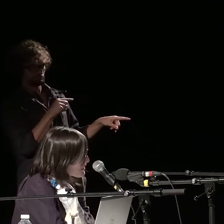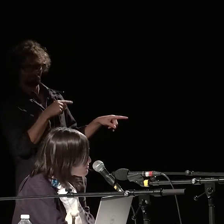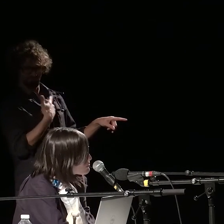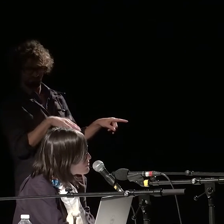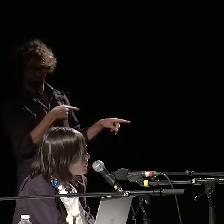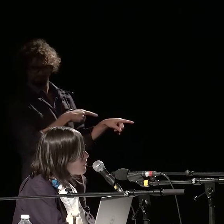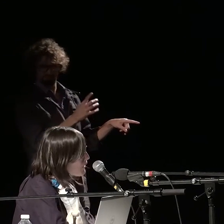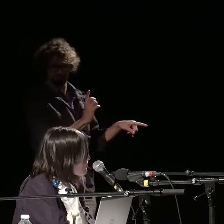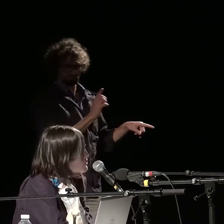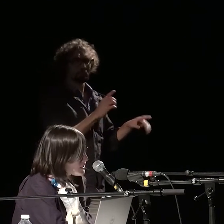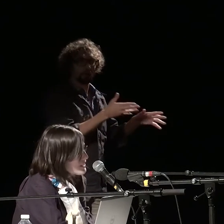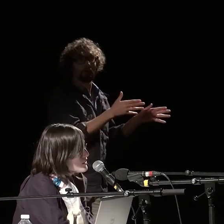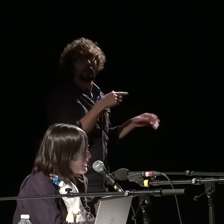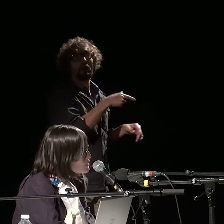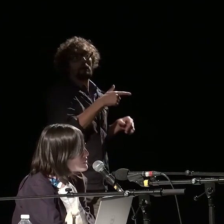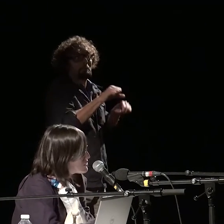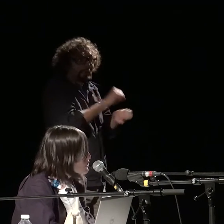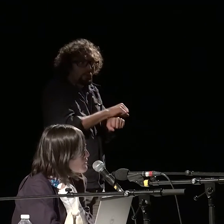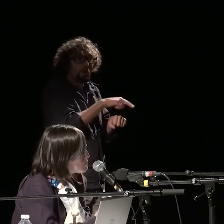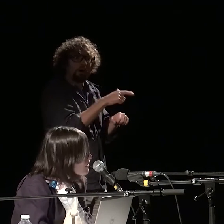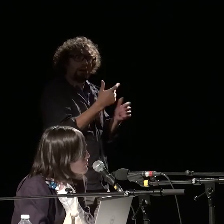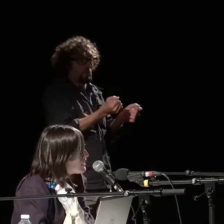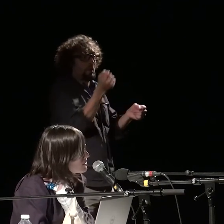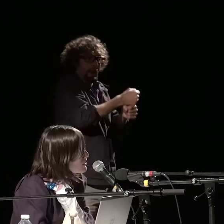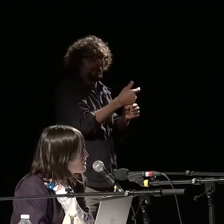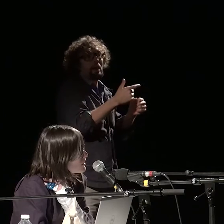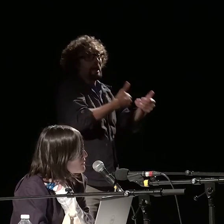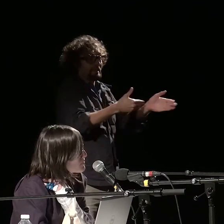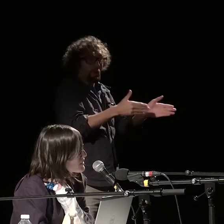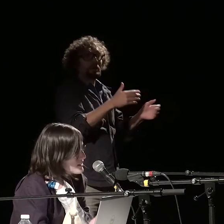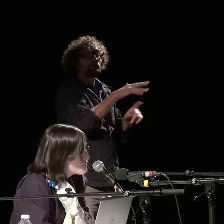La prison permet de créer la catégorie sociale du mec pas normal,